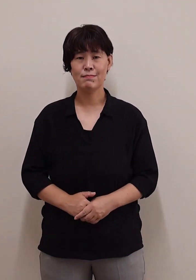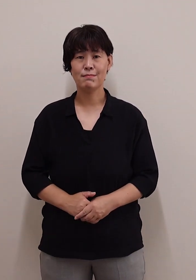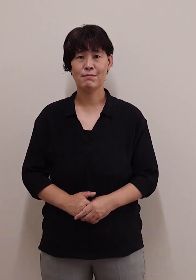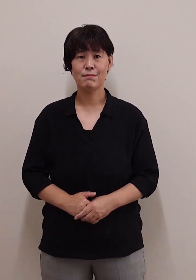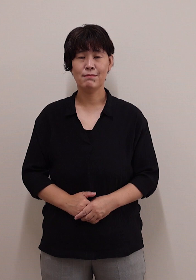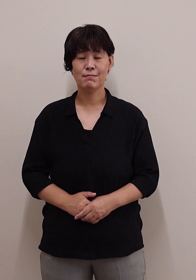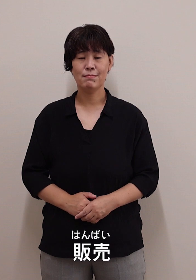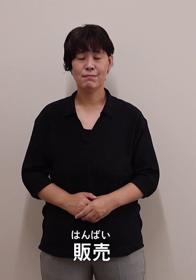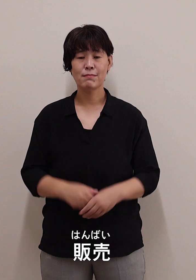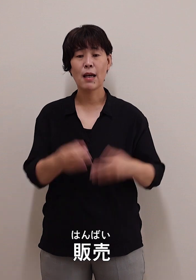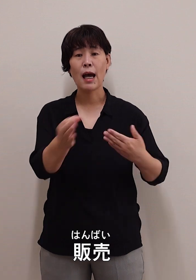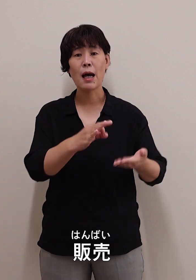販売。